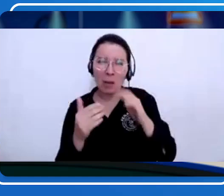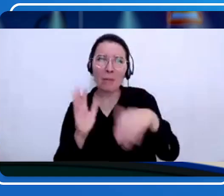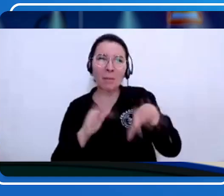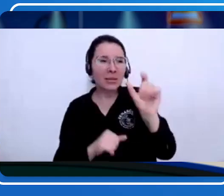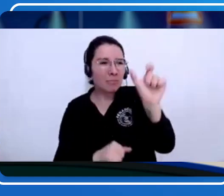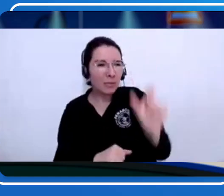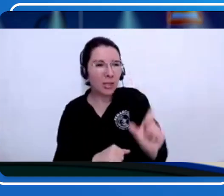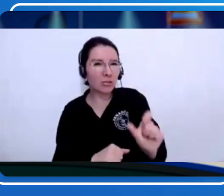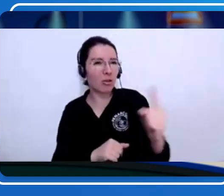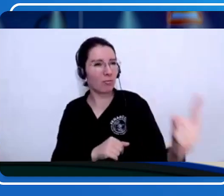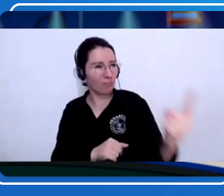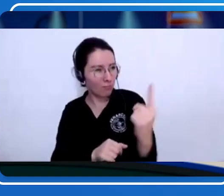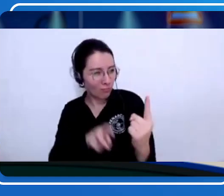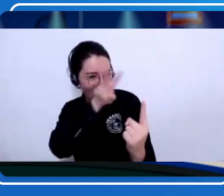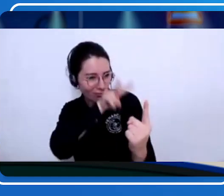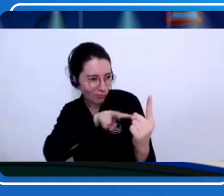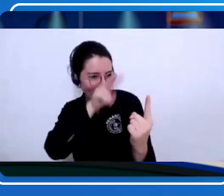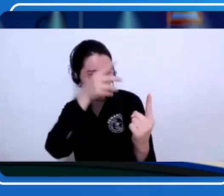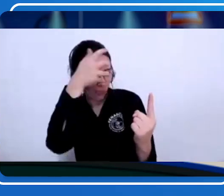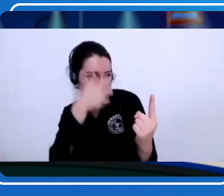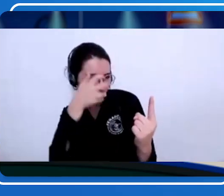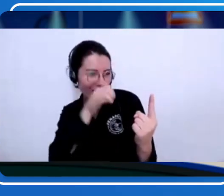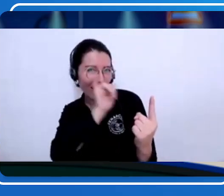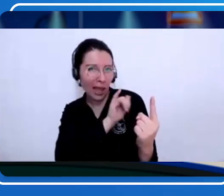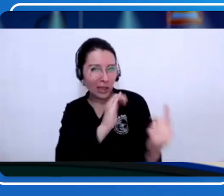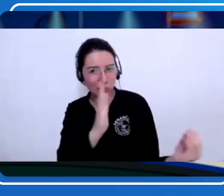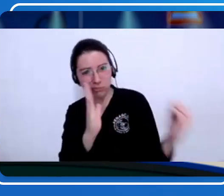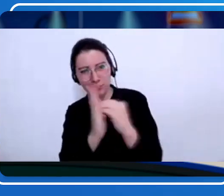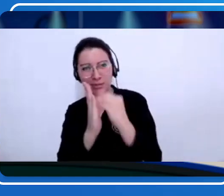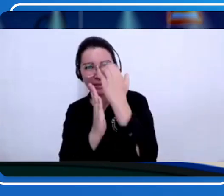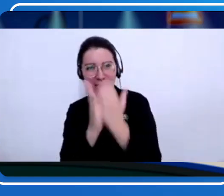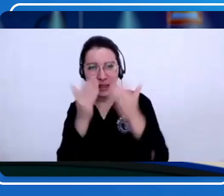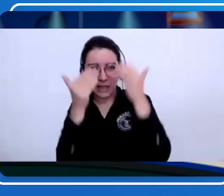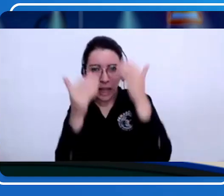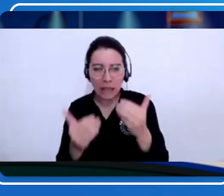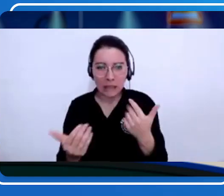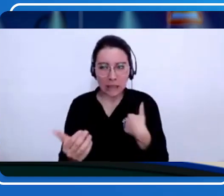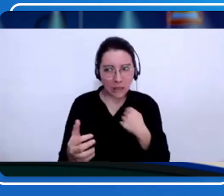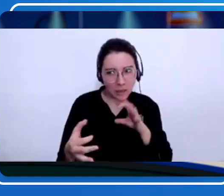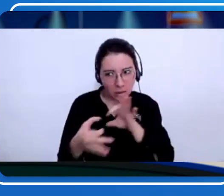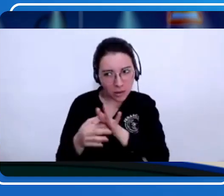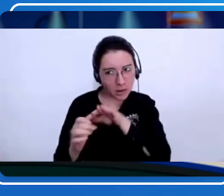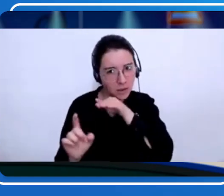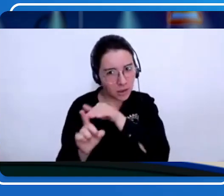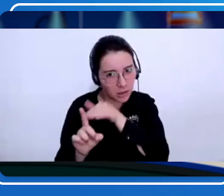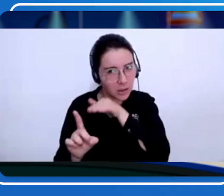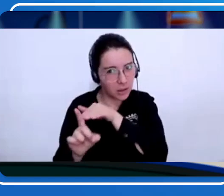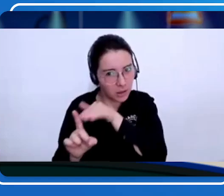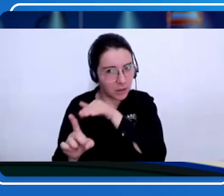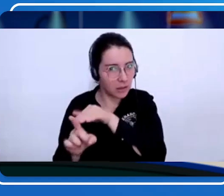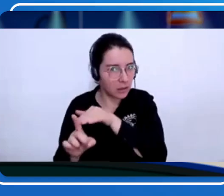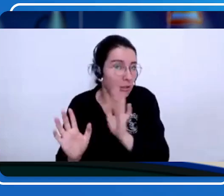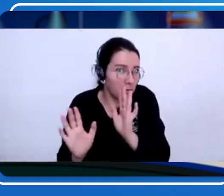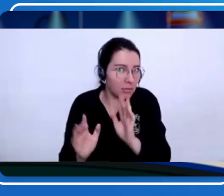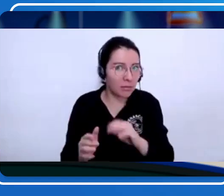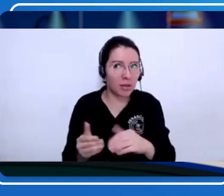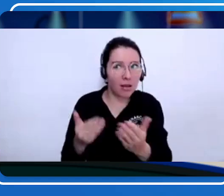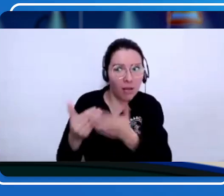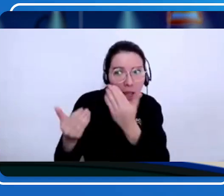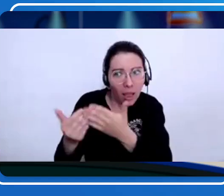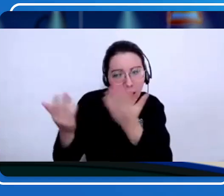médicas, haga esas actualizaciones en los dictámenes y demás que pues nos